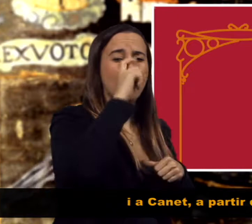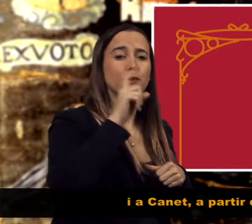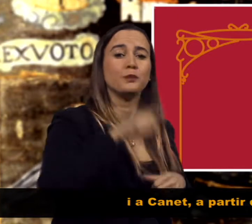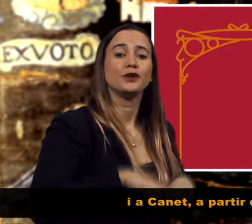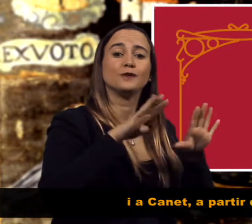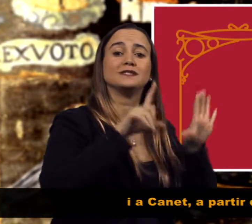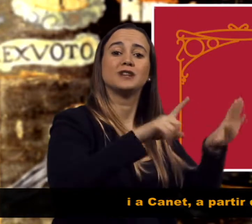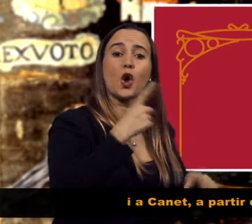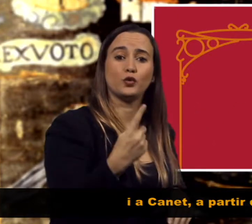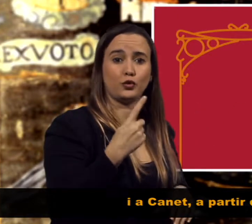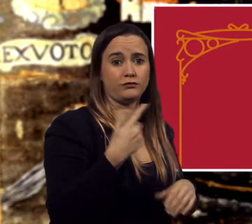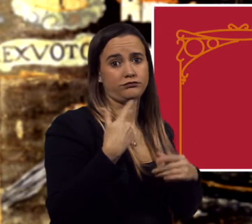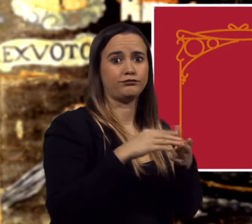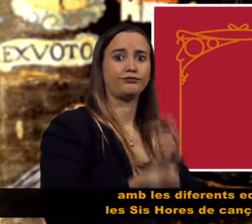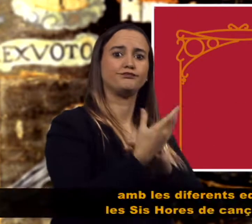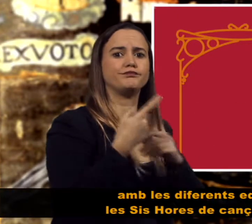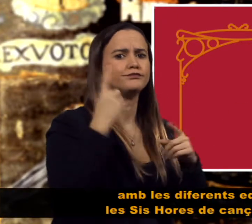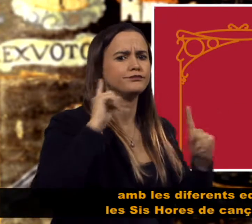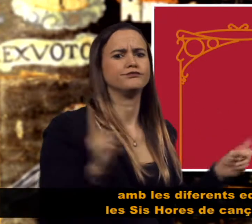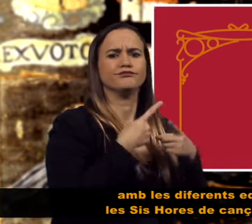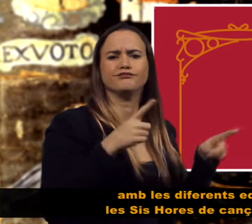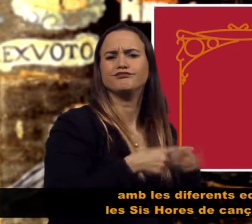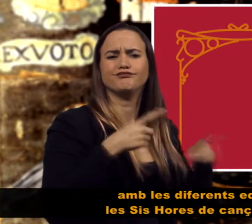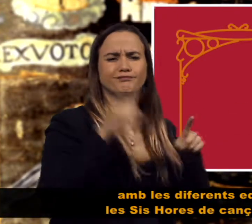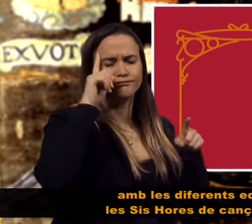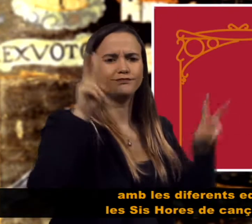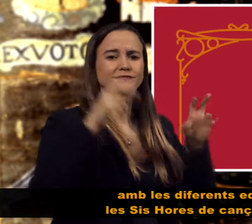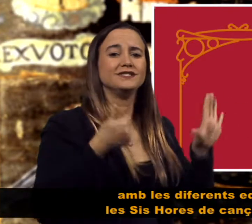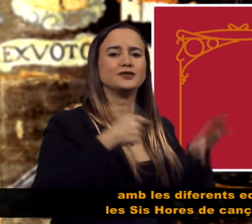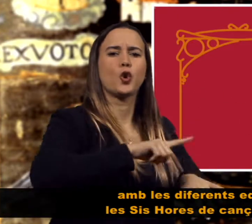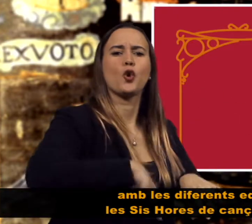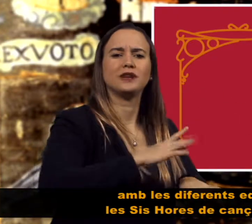partir de 1971, amb les diferents edicions de les 6 hores de cançó catalana.